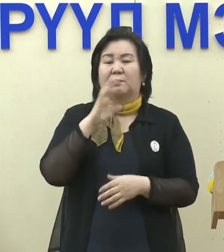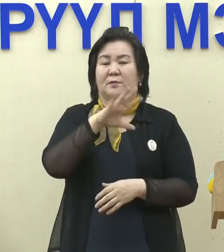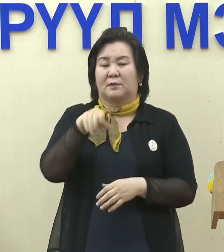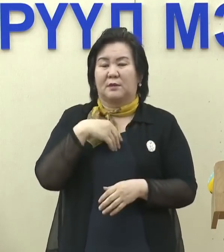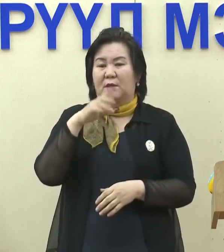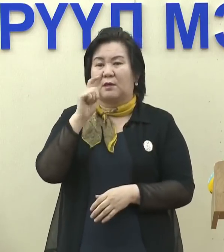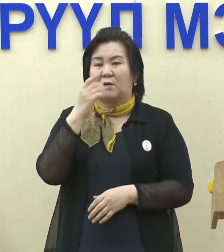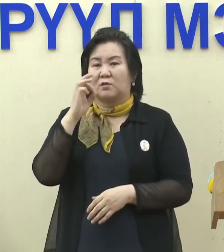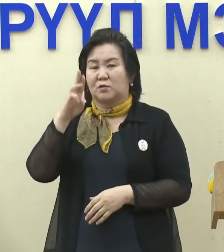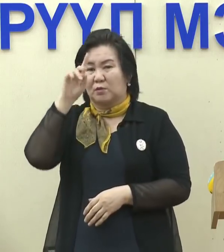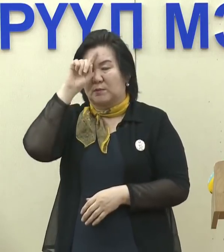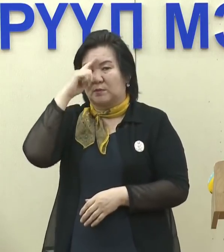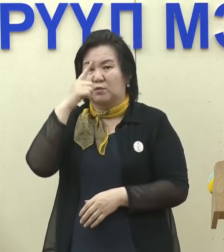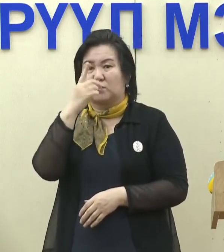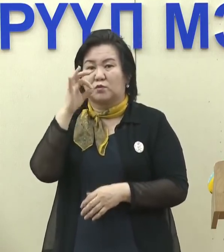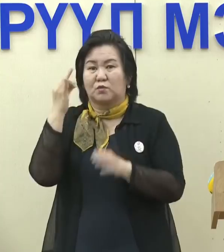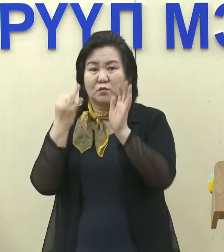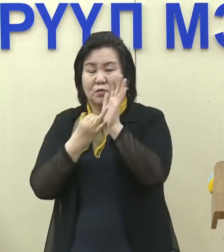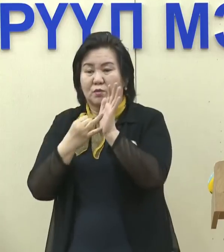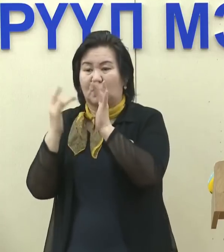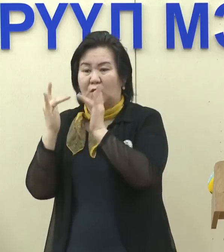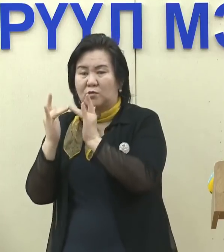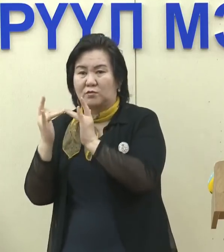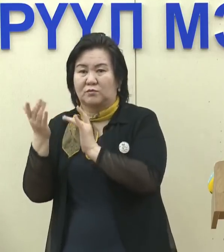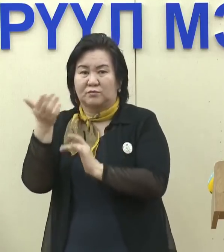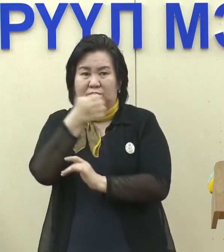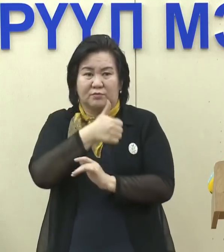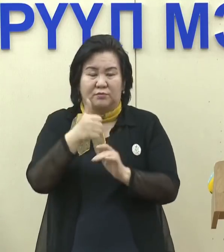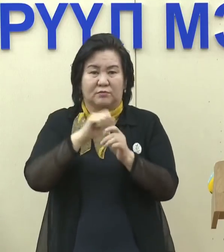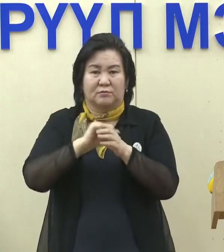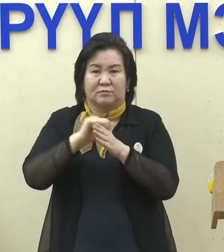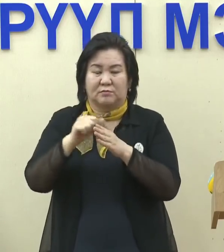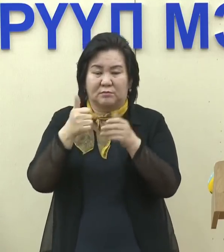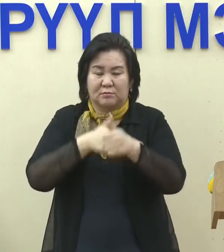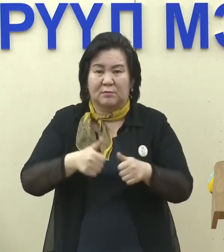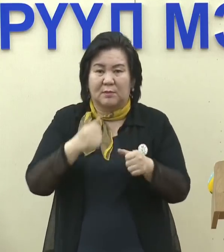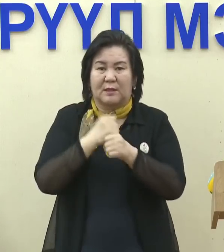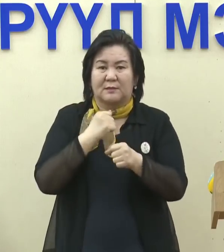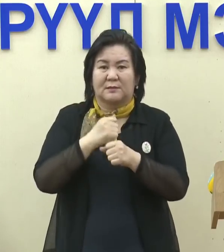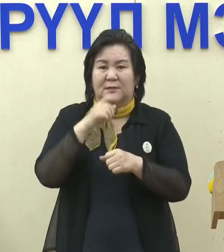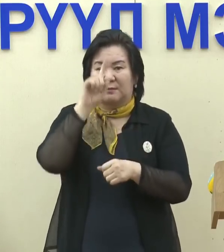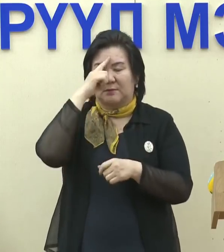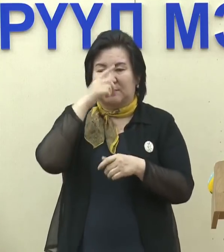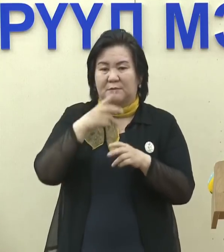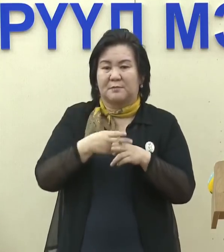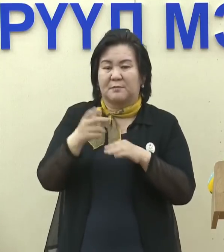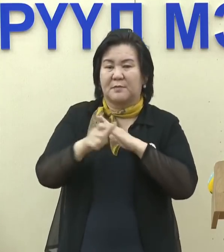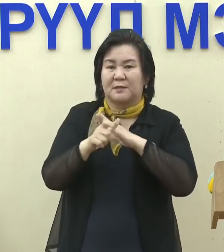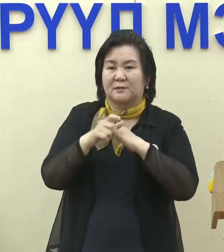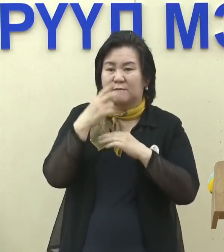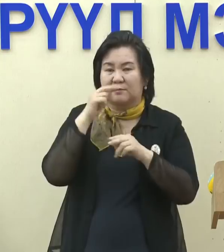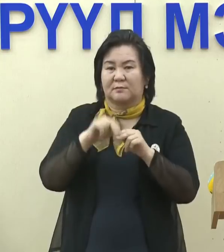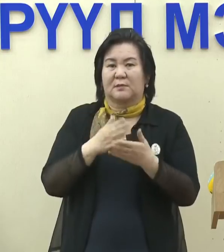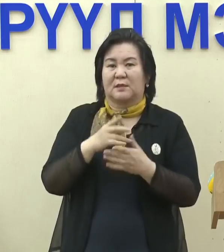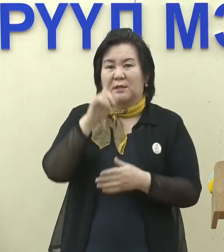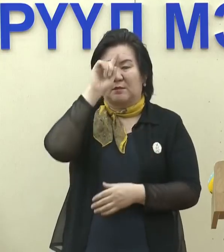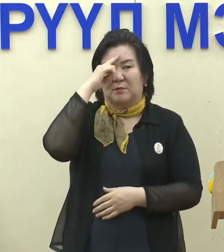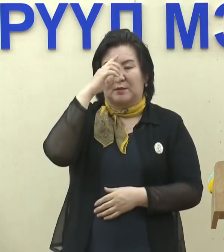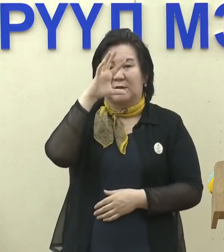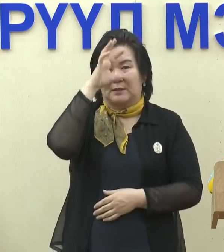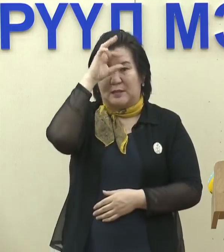үндэсний төвдөр 107 эмнэлгийн орыг бол нээхэд бэлэн болгож, бэлтгэлийг хангаж, эмч мэрэгчлэгчнүүдээ сургаж байна. За эрүүл мэндийн